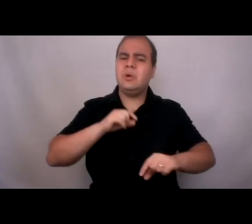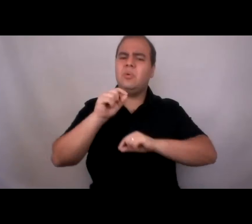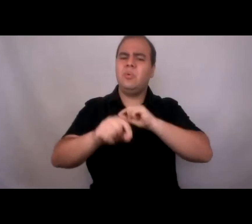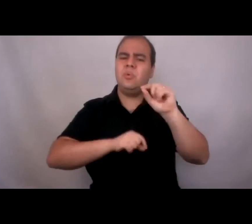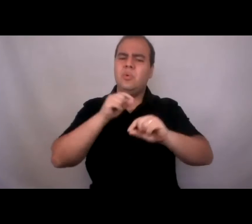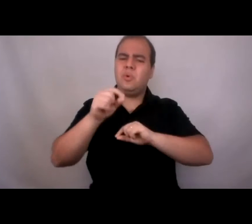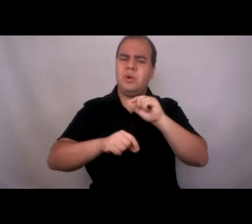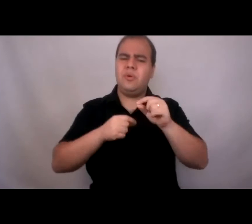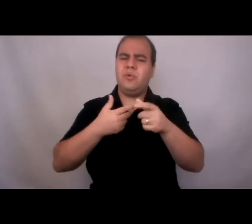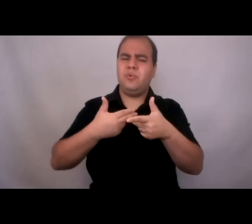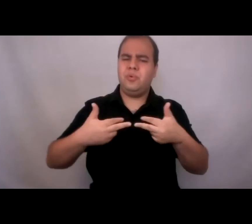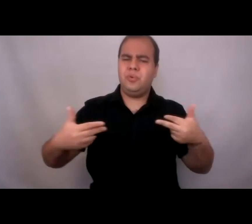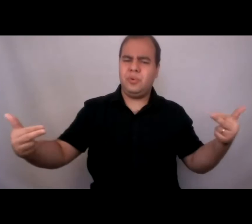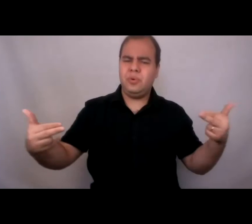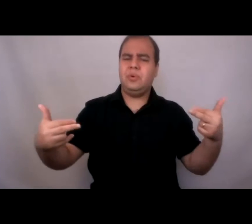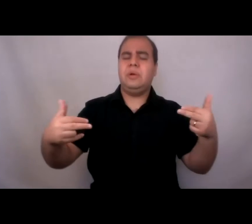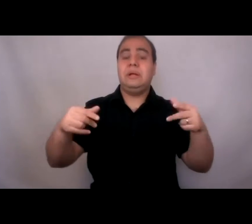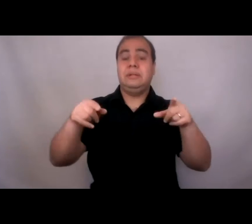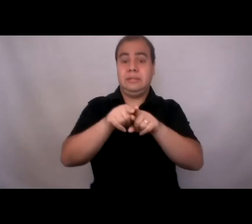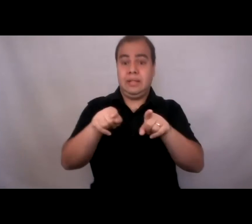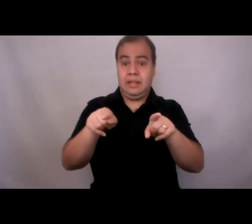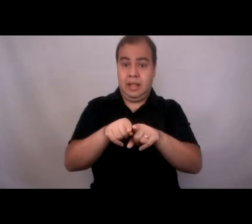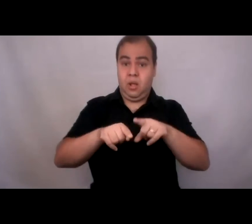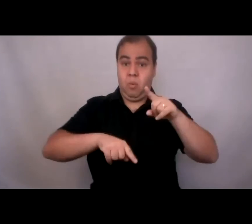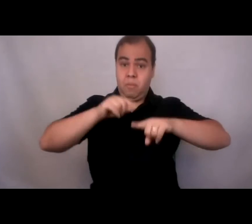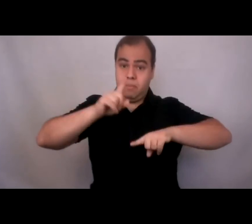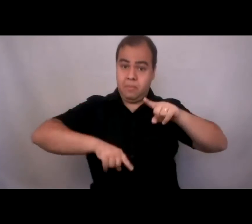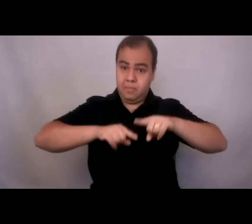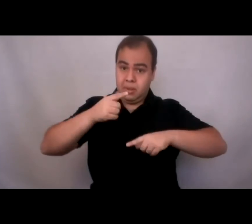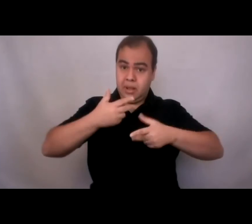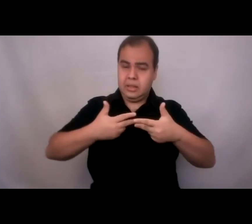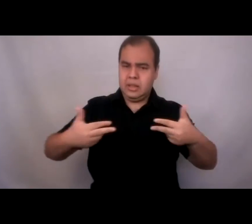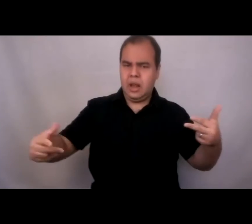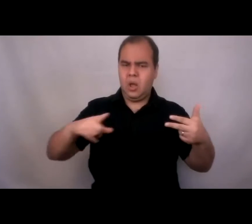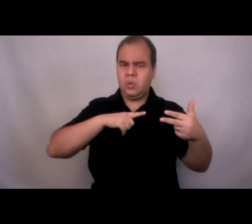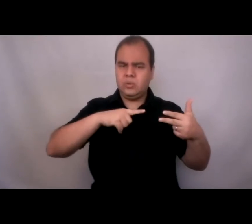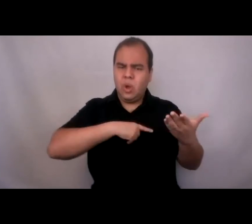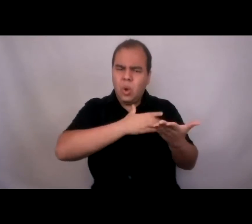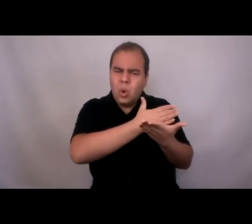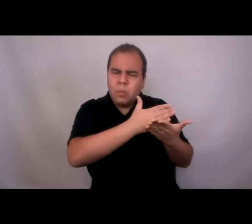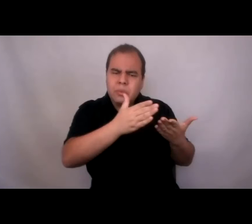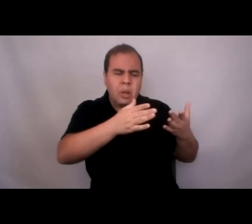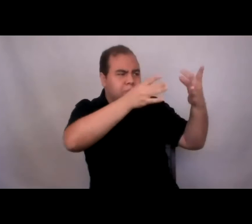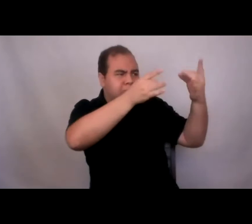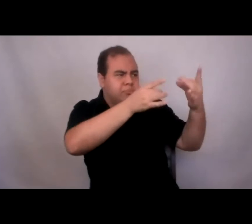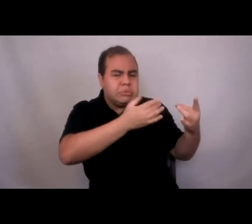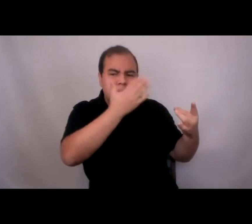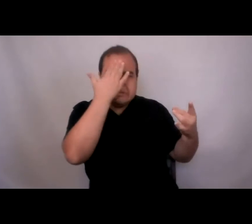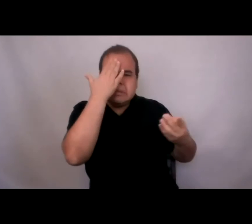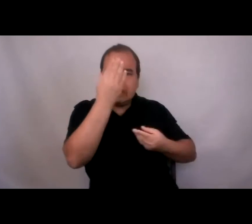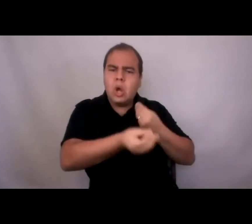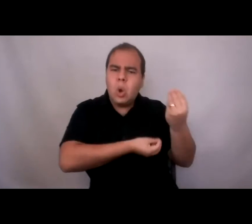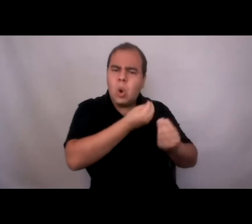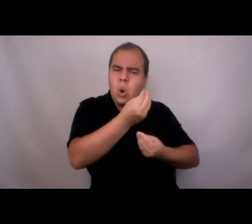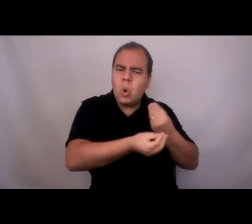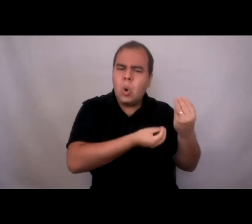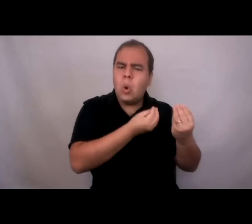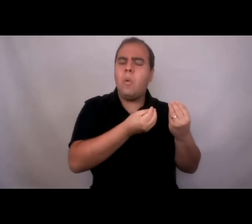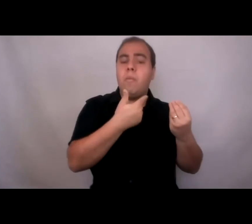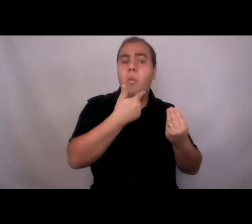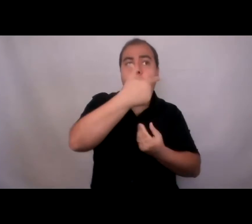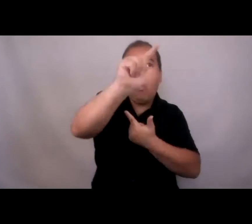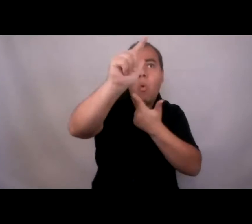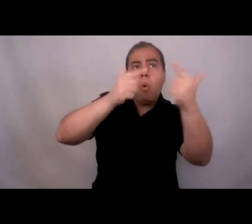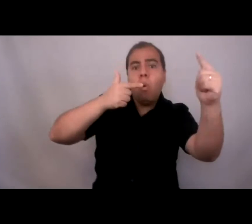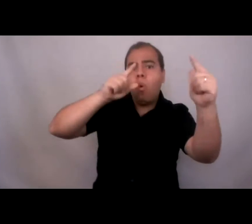forem recebendo esse material e começarem a decupar, entender e pensar em como aplicar isso, outras dúvidas vão